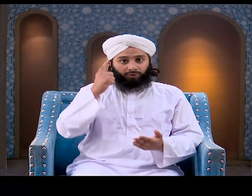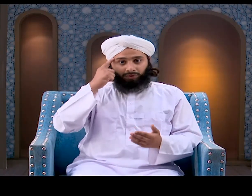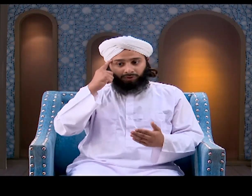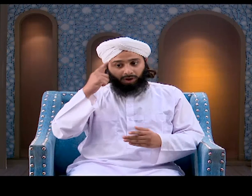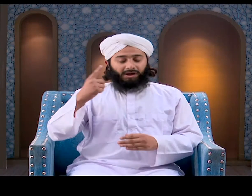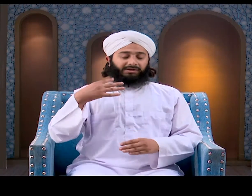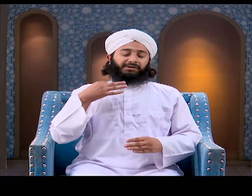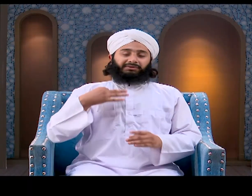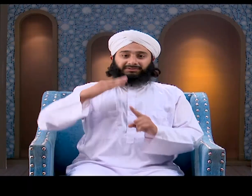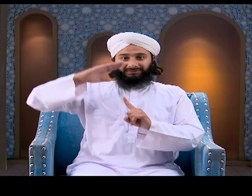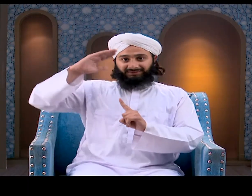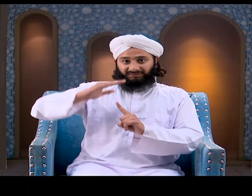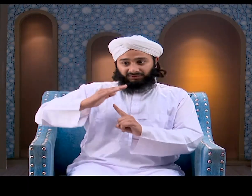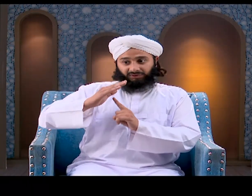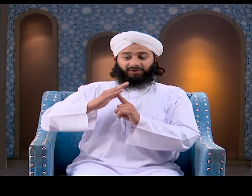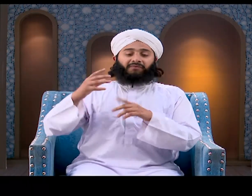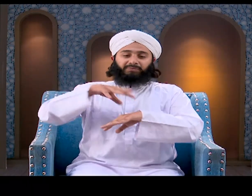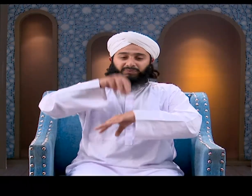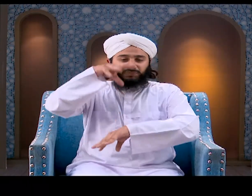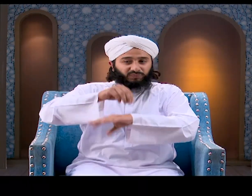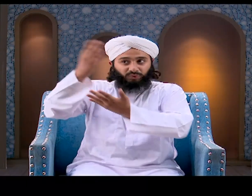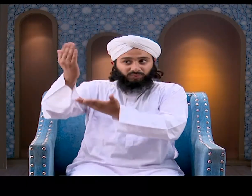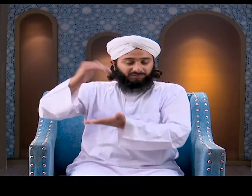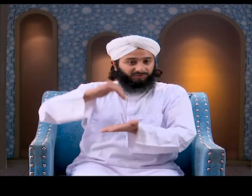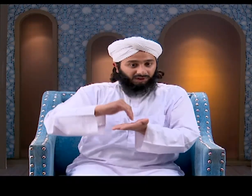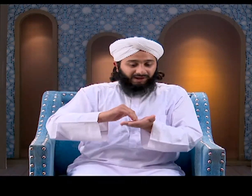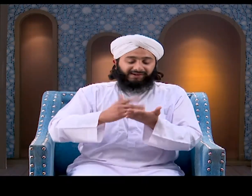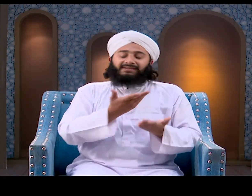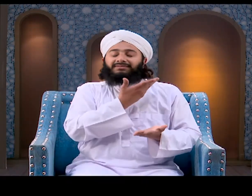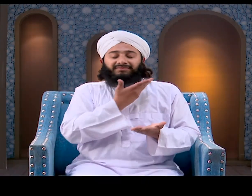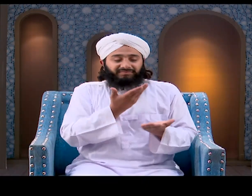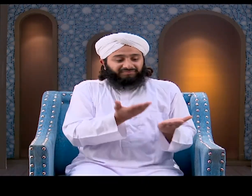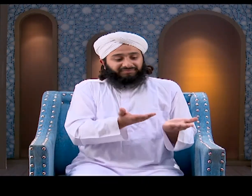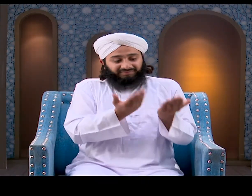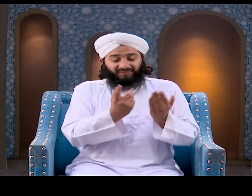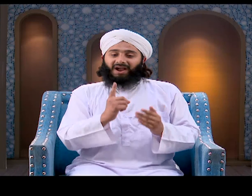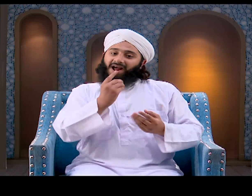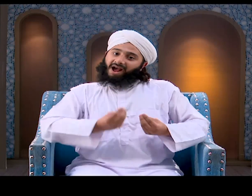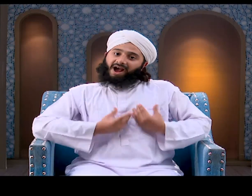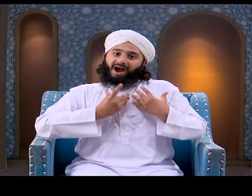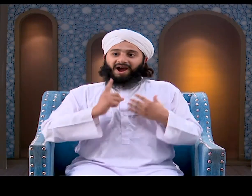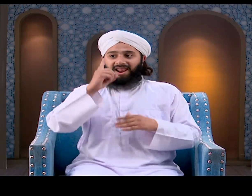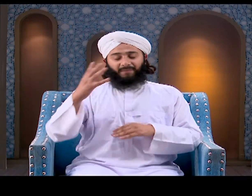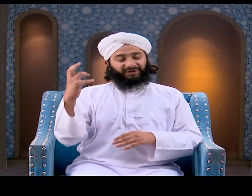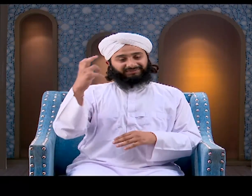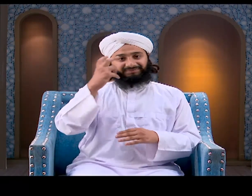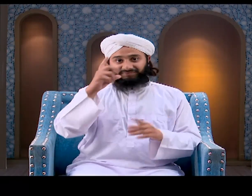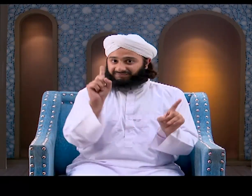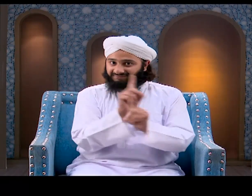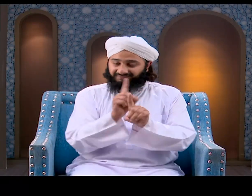فرشتے سفید ریشم لے کر آتے ہیں، کہتے ہیں اے روح نکل، تو اللہ سے راضی تیرا رب تجھ سے راضی۔ اللہ پاک کی